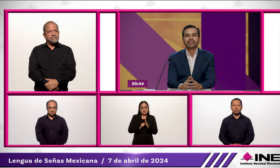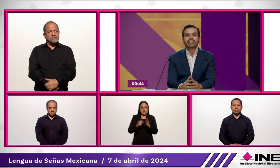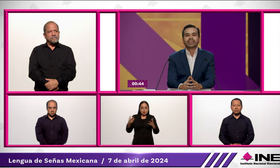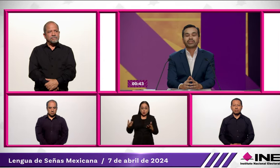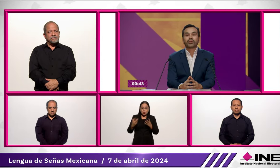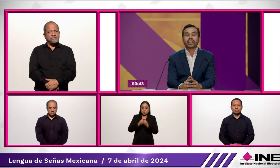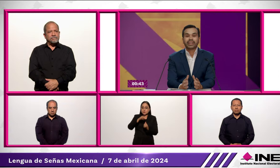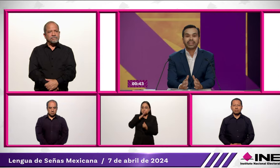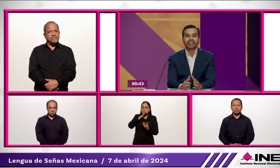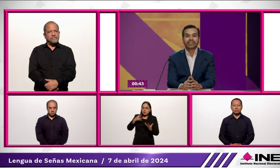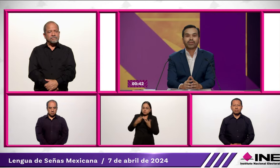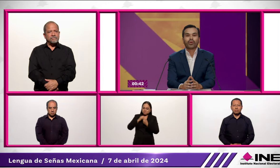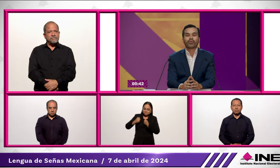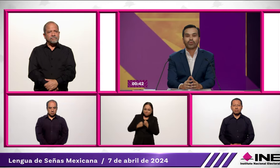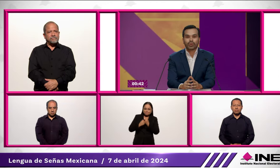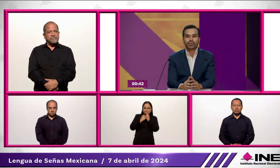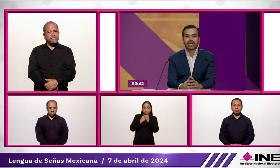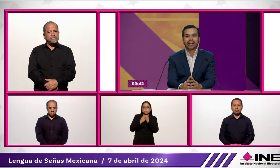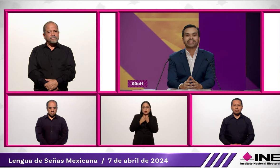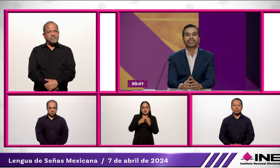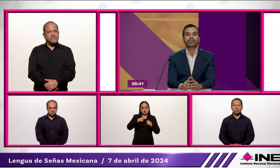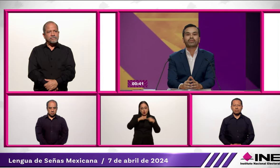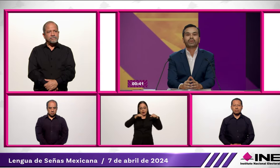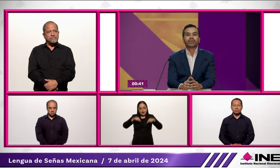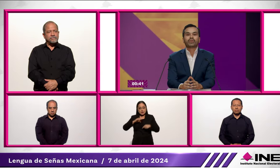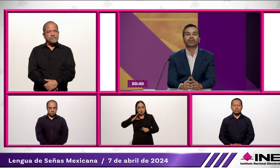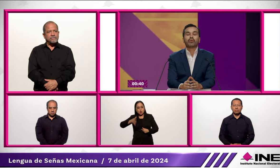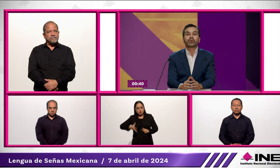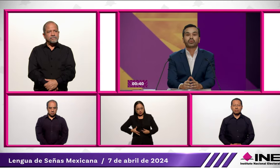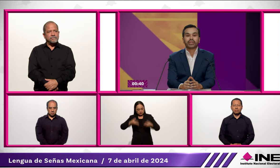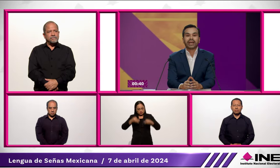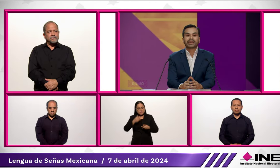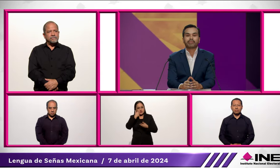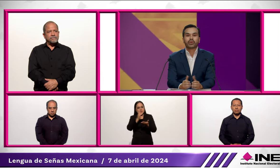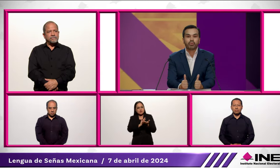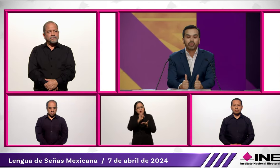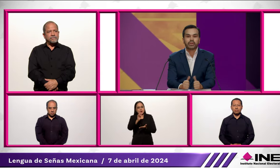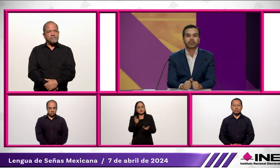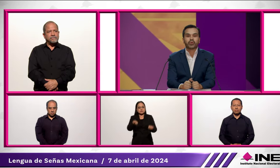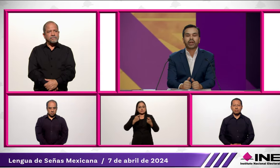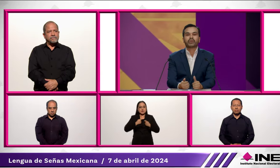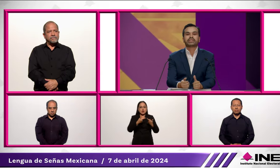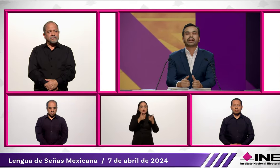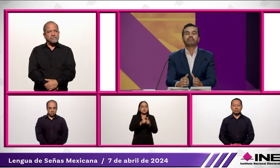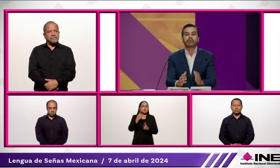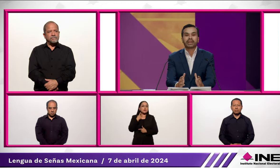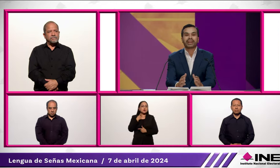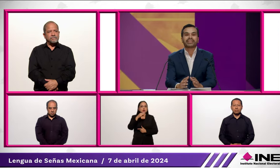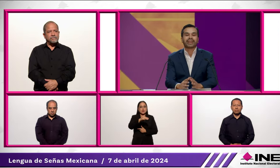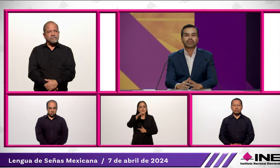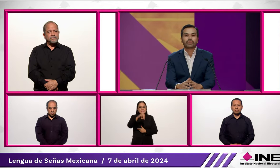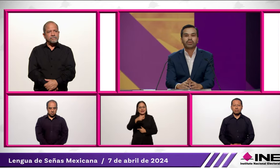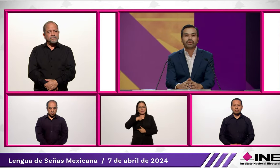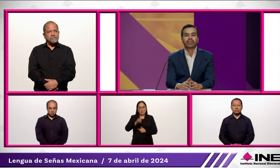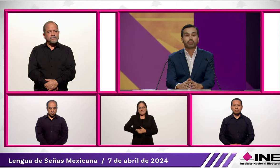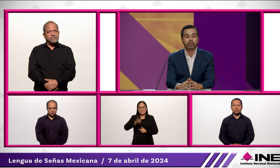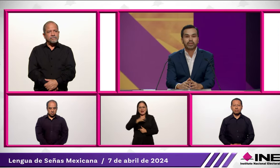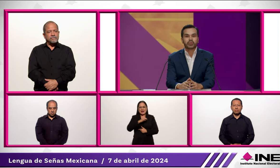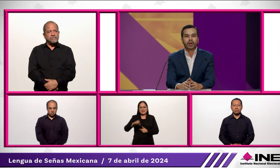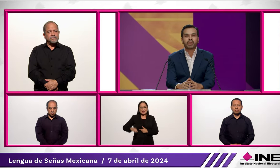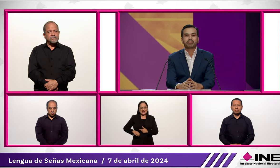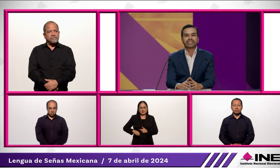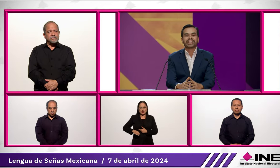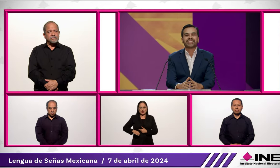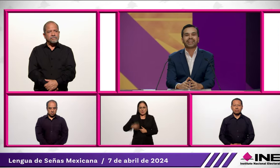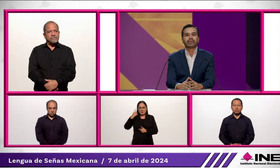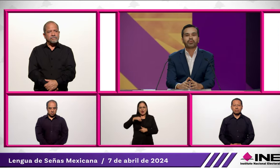madre. Estoy aquí, orgulloso y agradecido con la oportunidad que me dio Movimiento Ciudadano de ser el primer candidato de